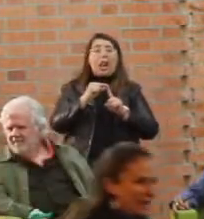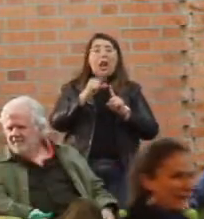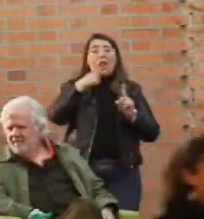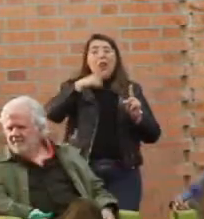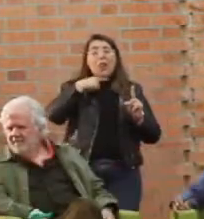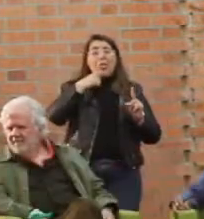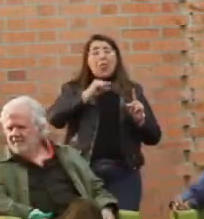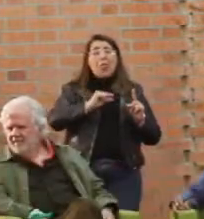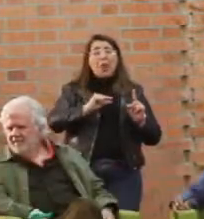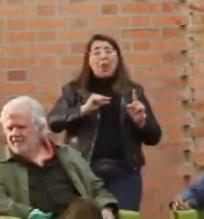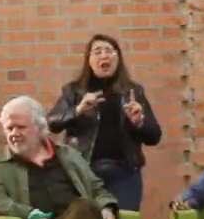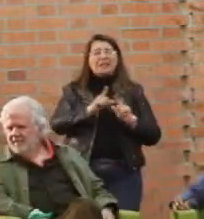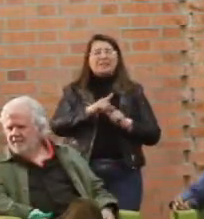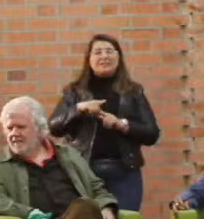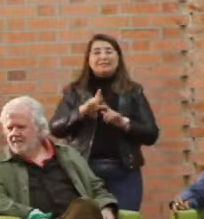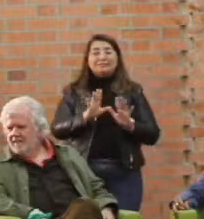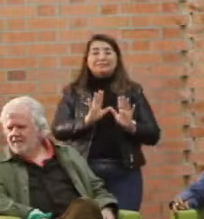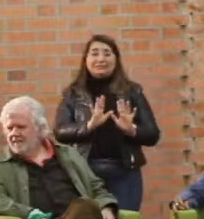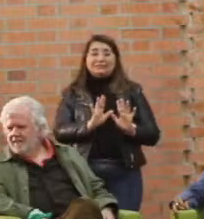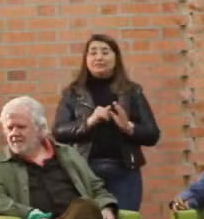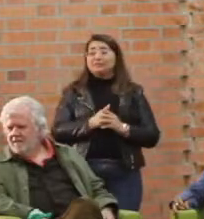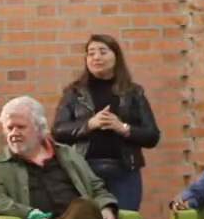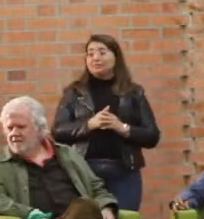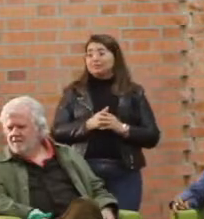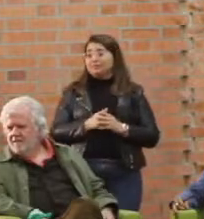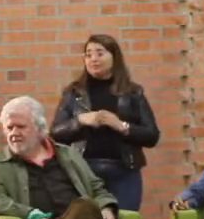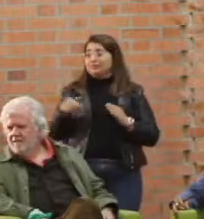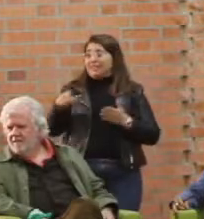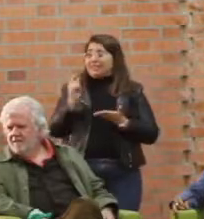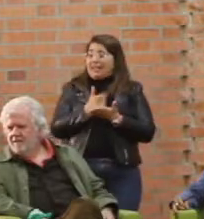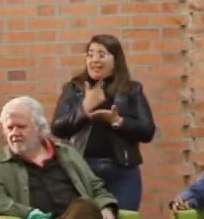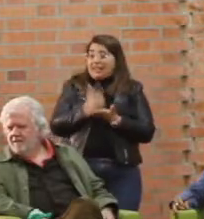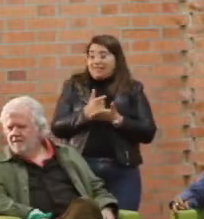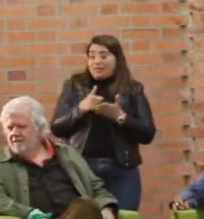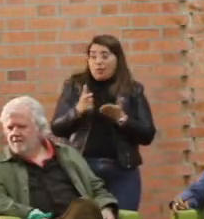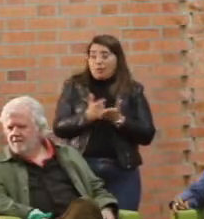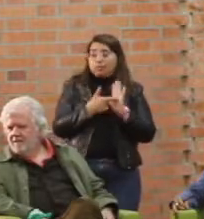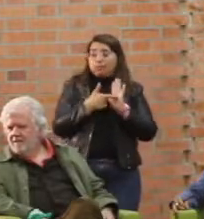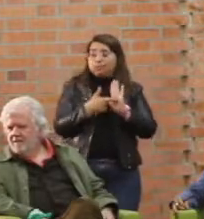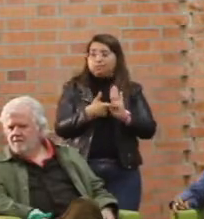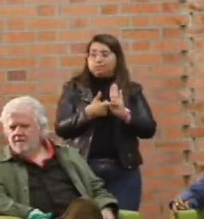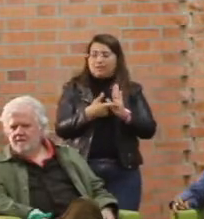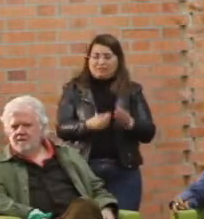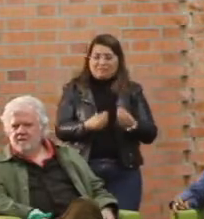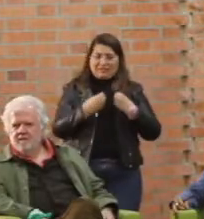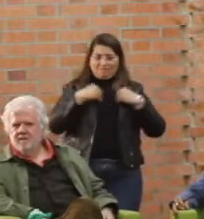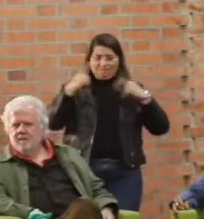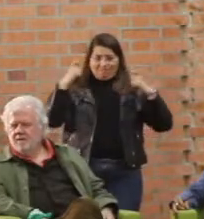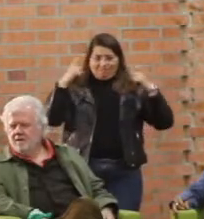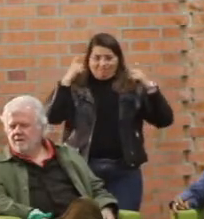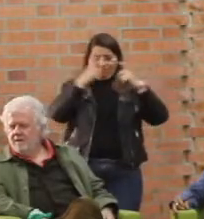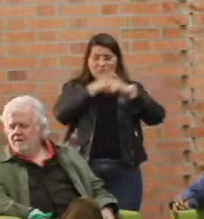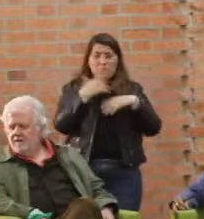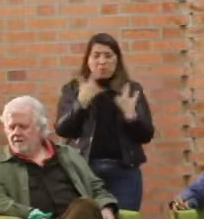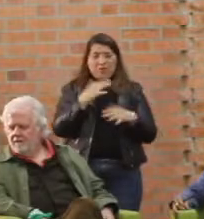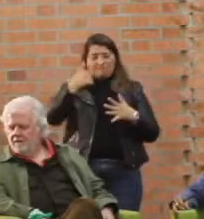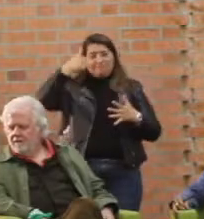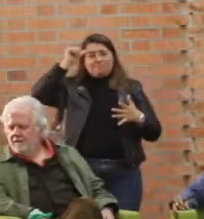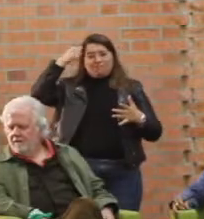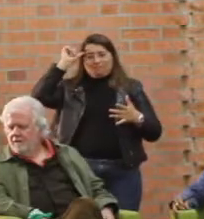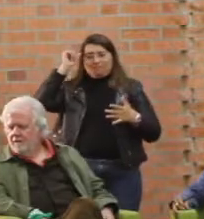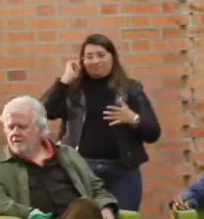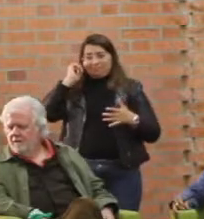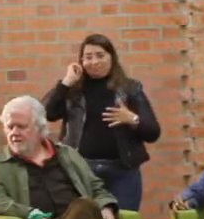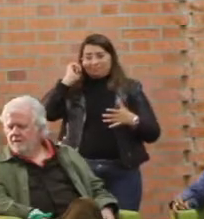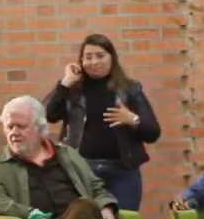rarísima y y este libro me trajo muchos recuerdos Además porque Claro está